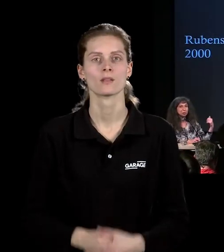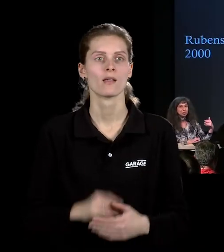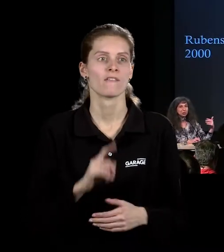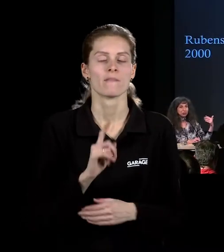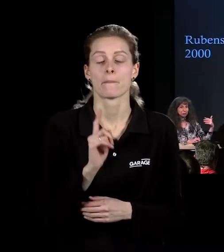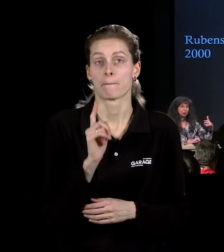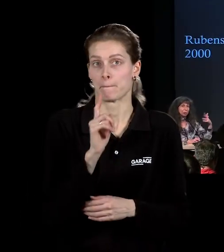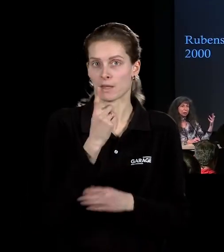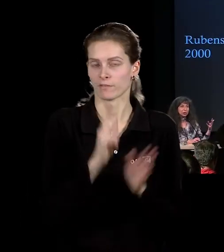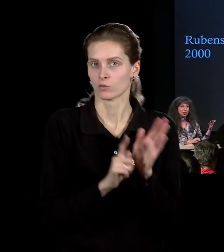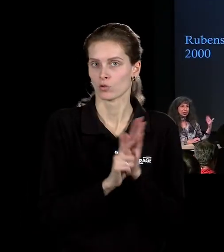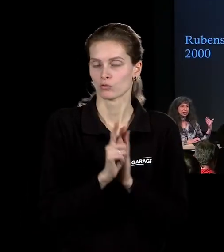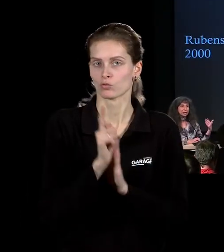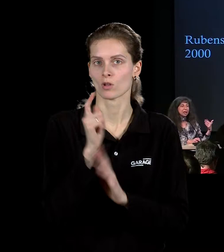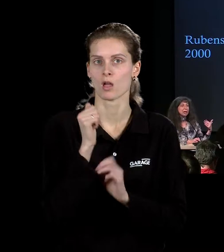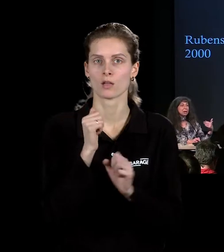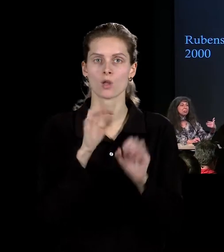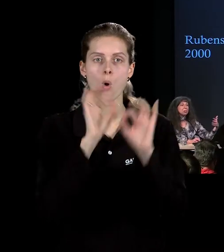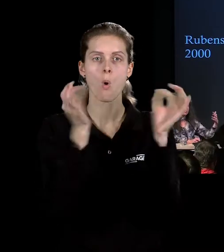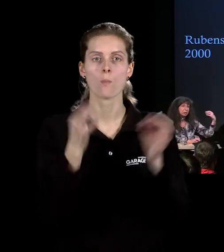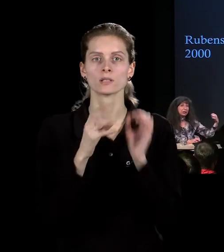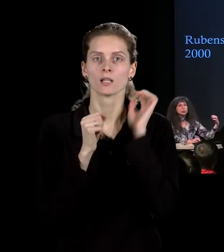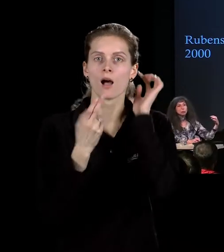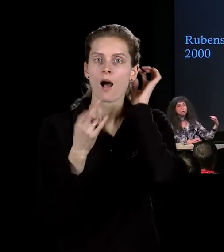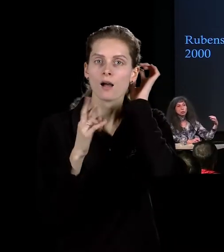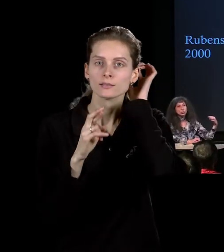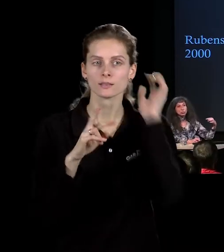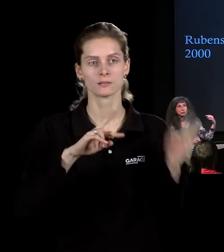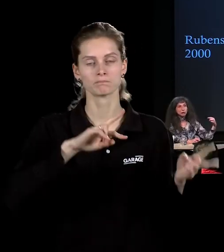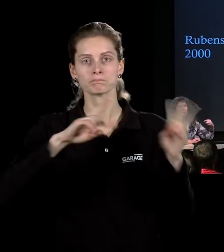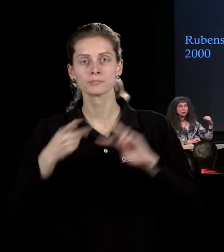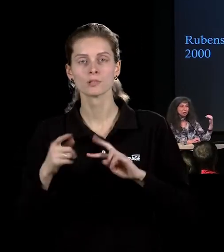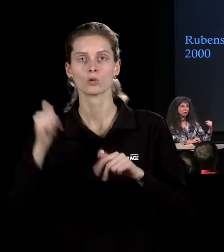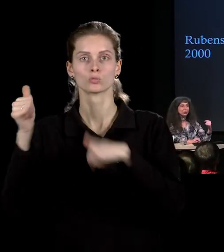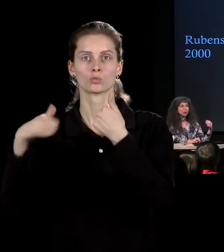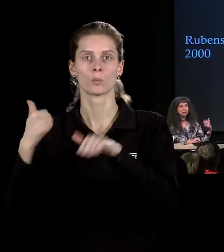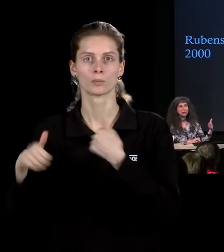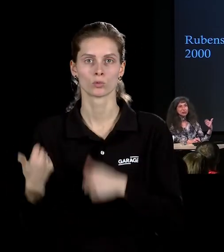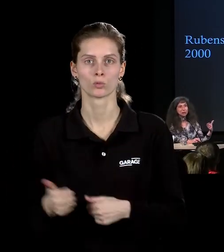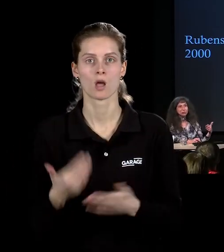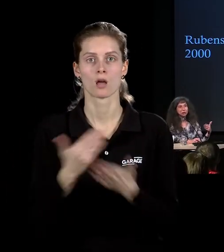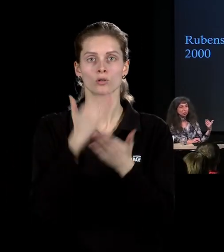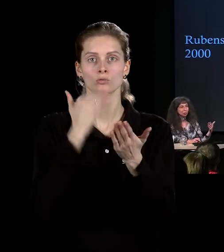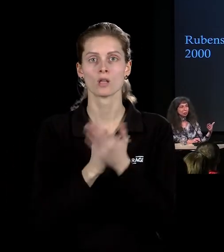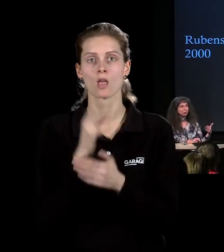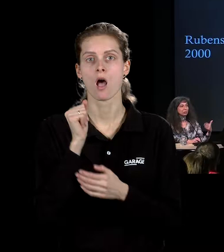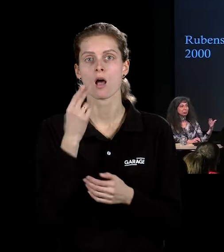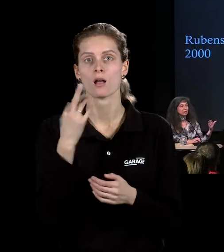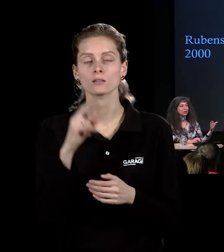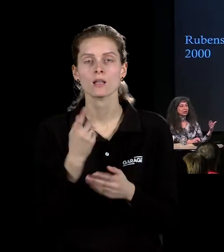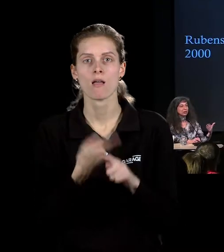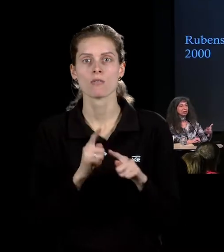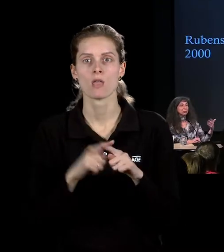пытается свой опыт, образы акций, перелить в скульптуру. Впервые как бы, результатом акции становится скульптура,